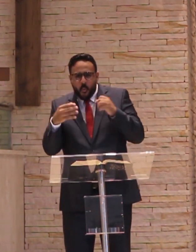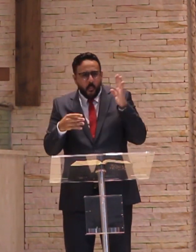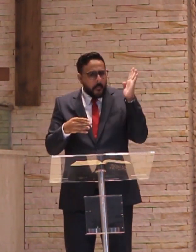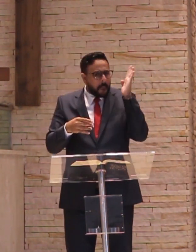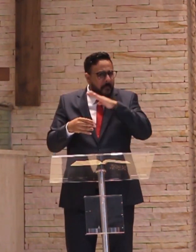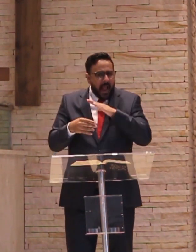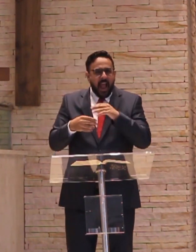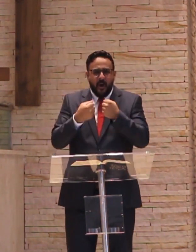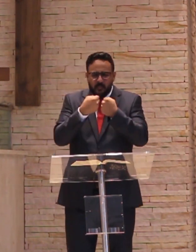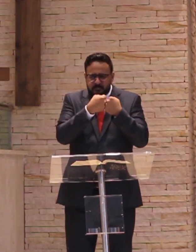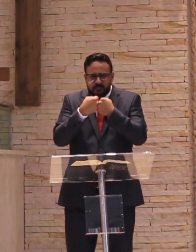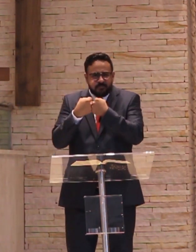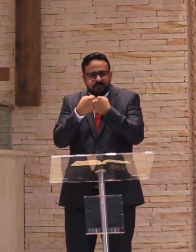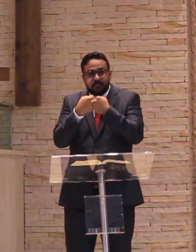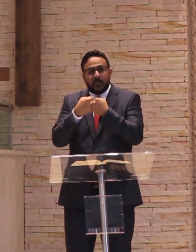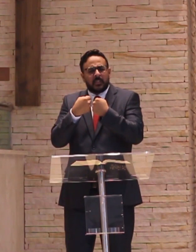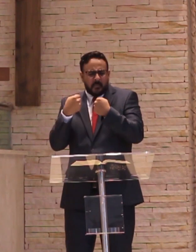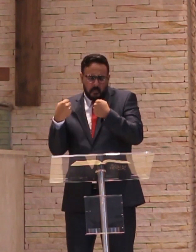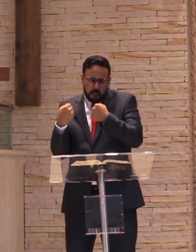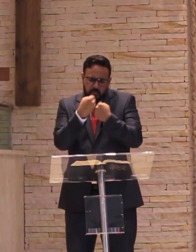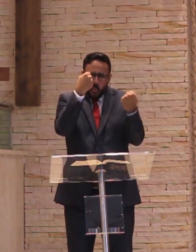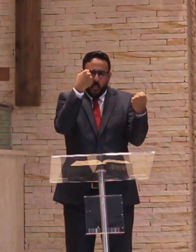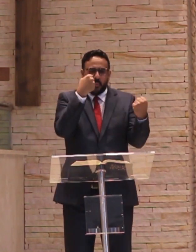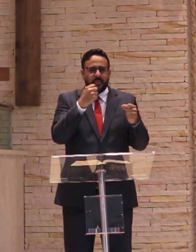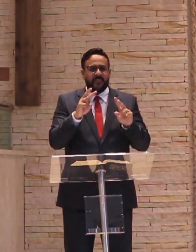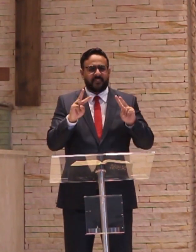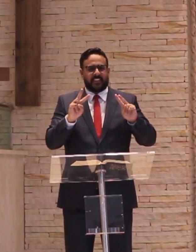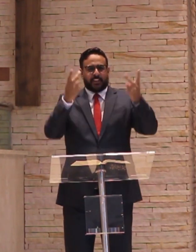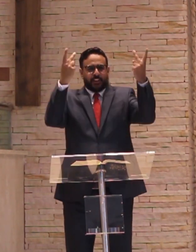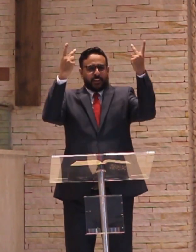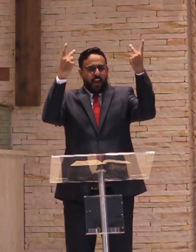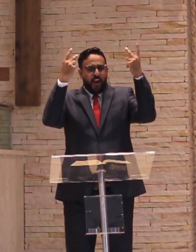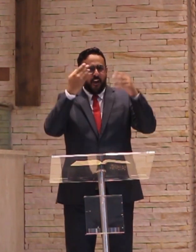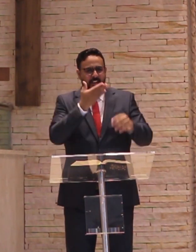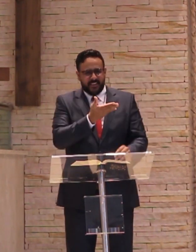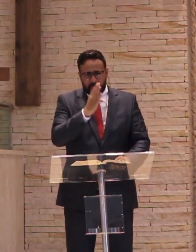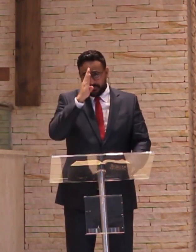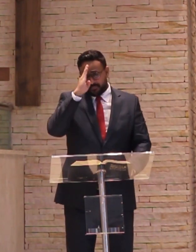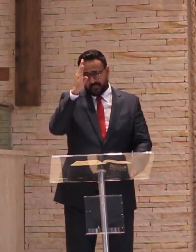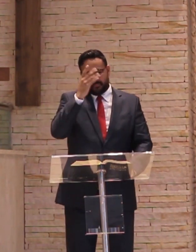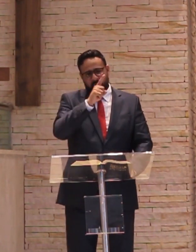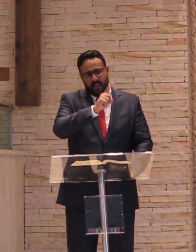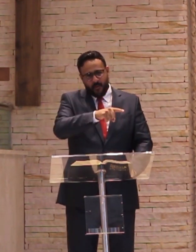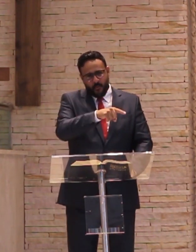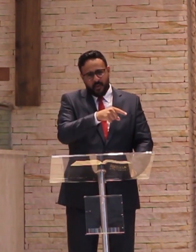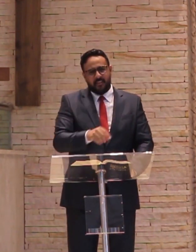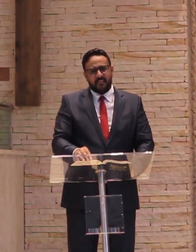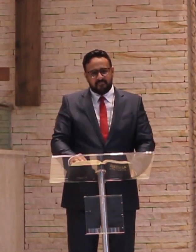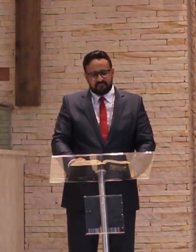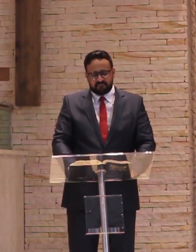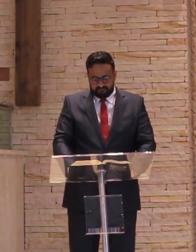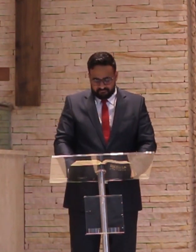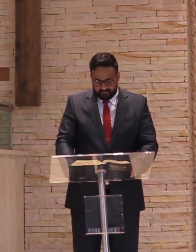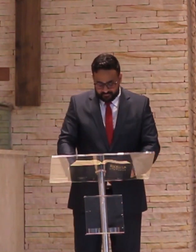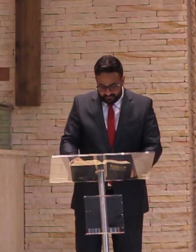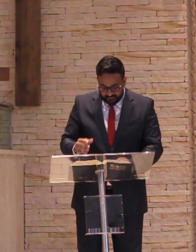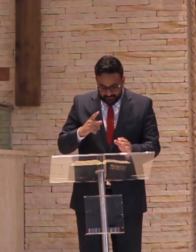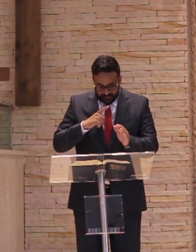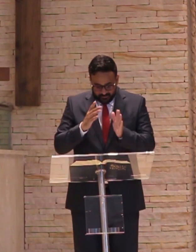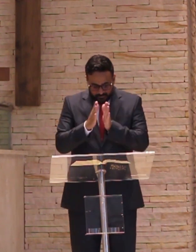cruz, a morte na cruz, ela pôs um ponto final no grande conflito. Esse ponto final é a vitória de Jesus